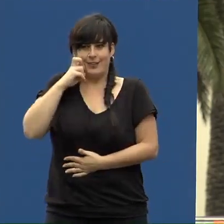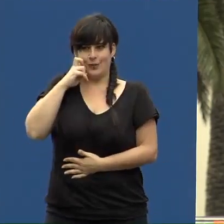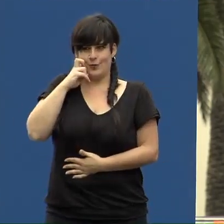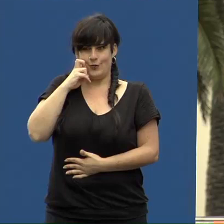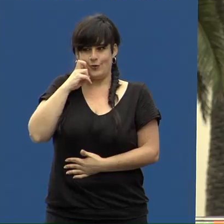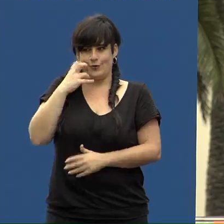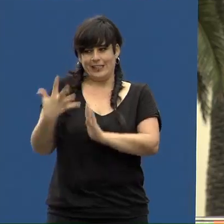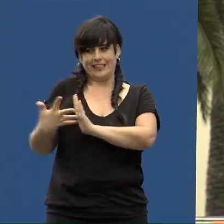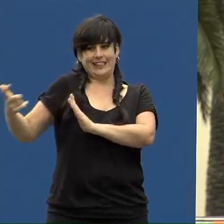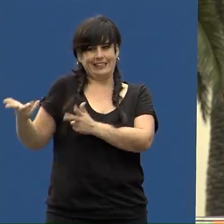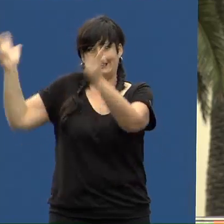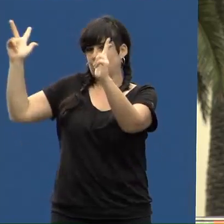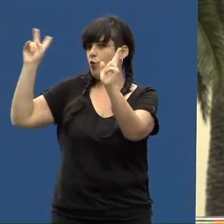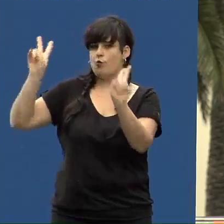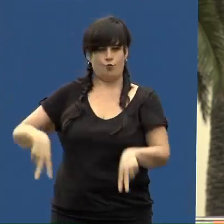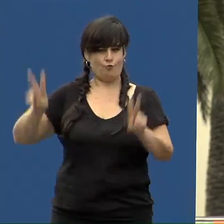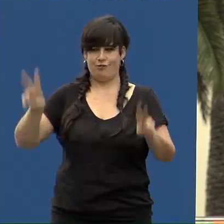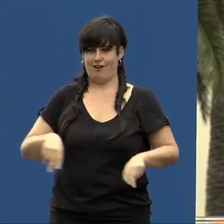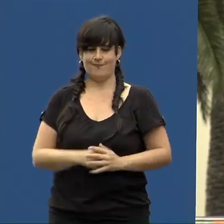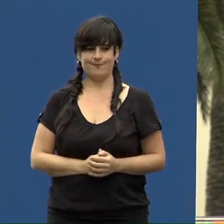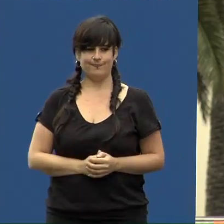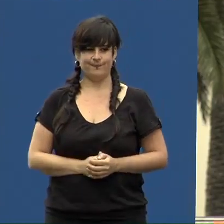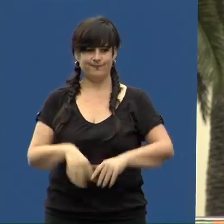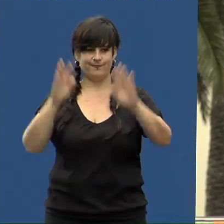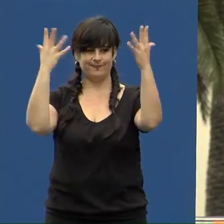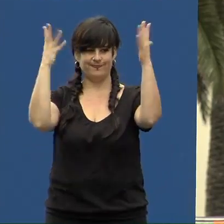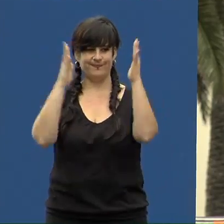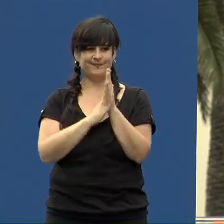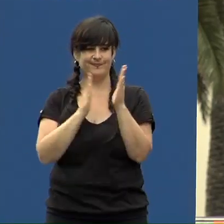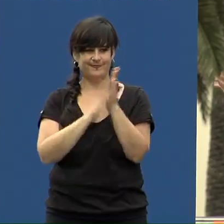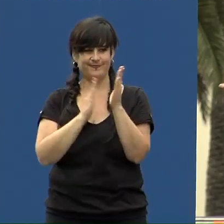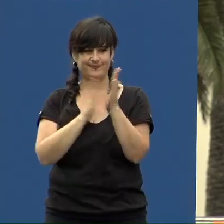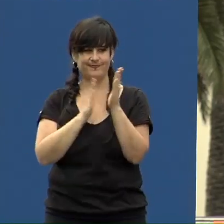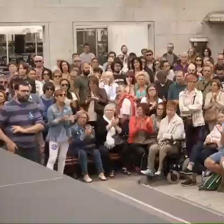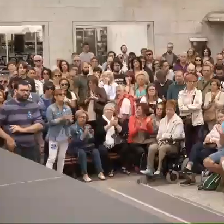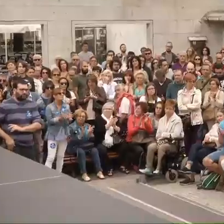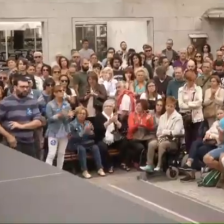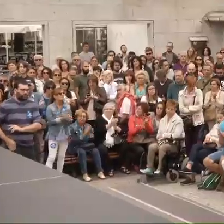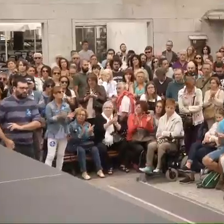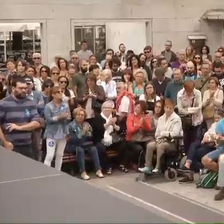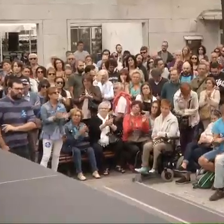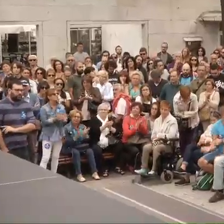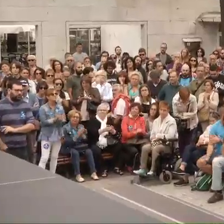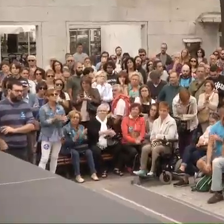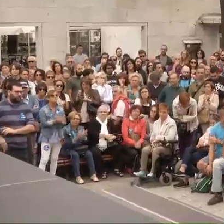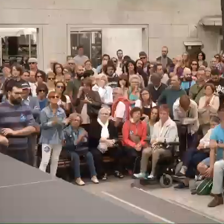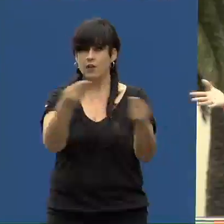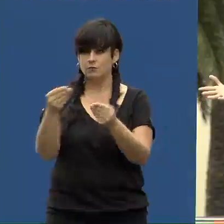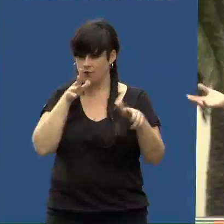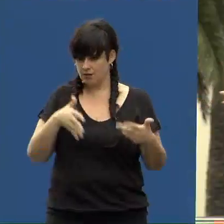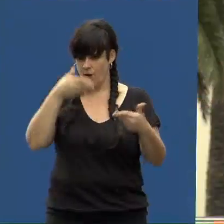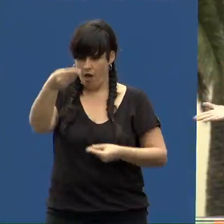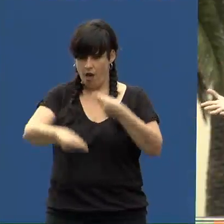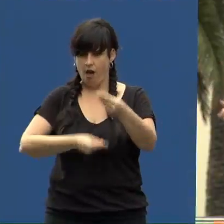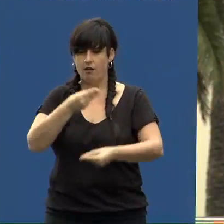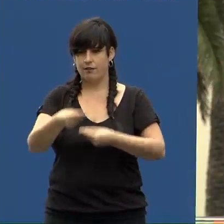nunca arrebatar. Entre muchas otras cosas que se están haciendo, porque luego finalmente, ¿no?, podría